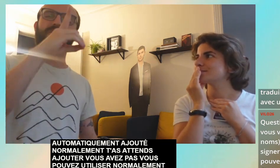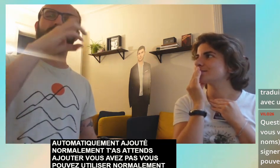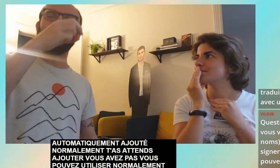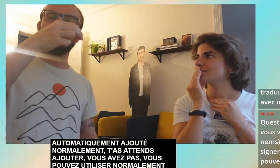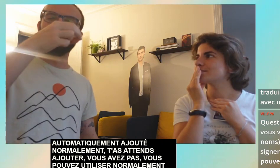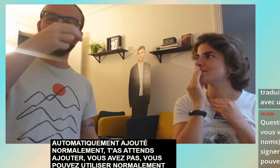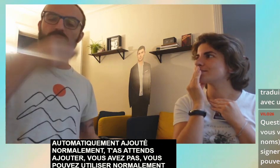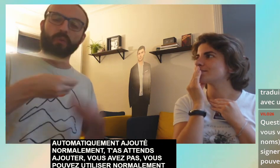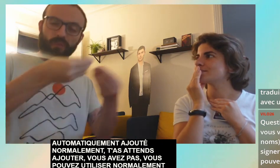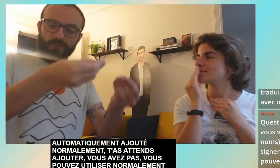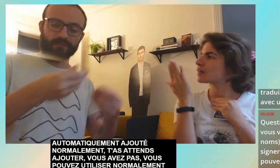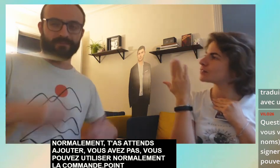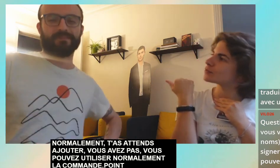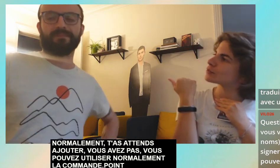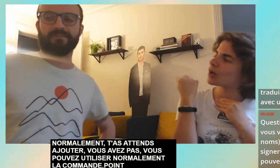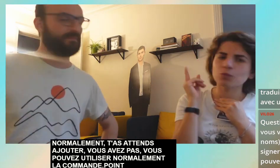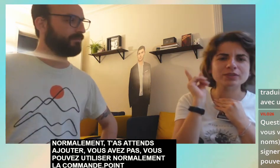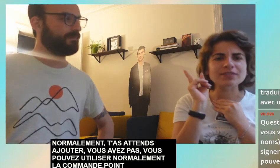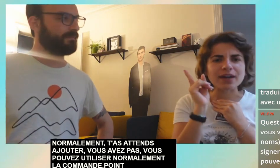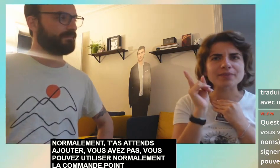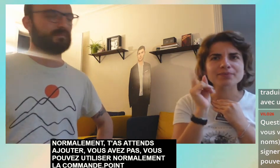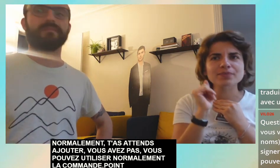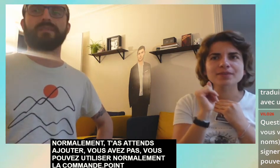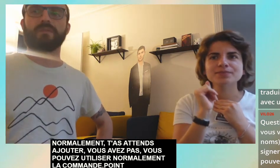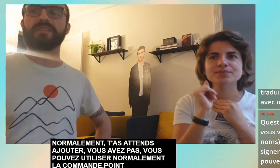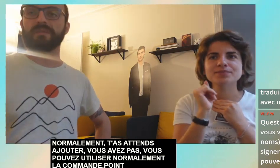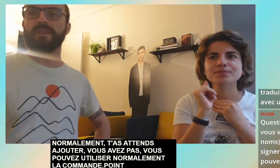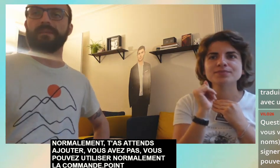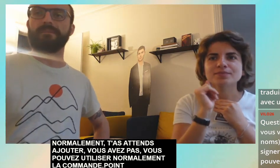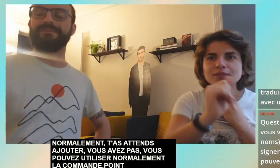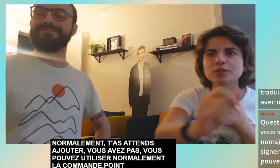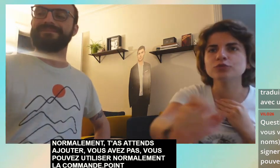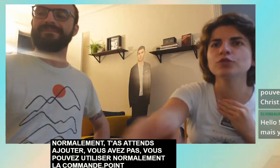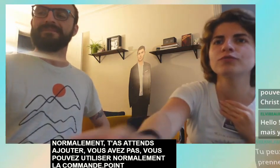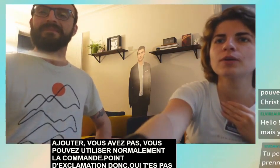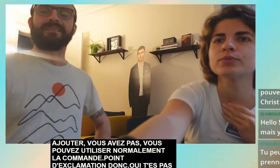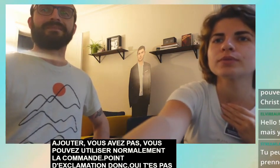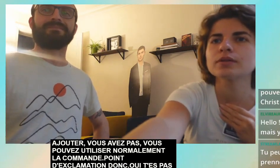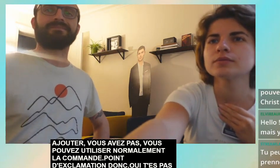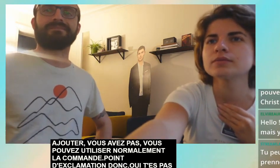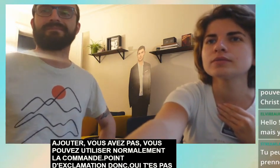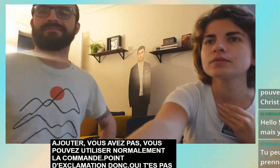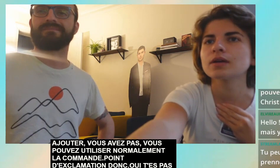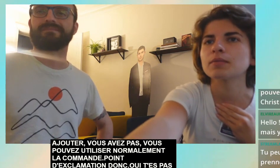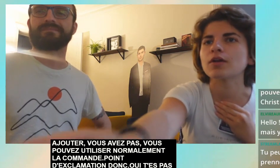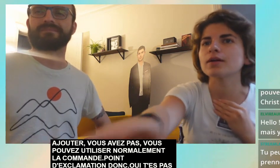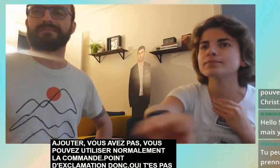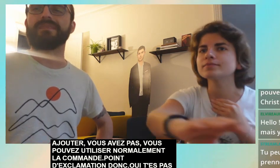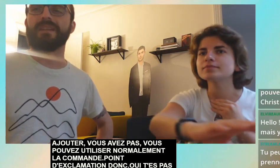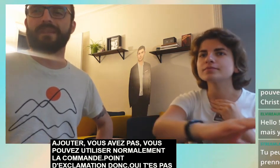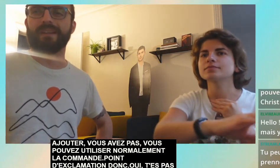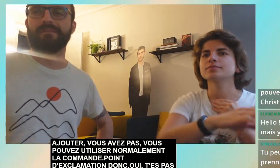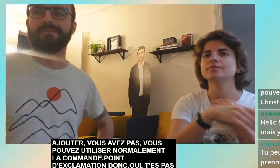d'exclamation don Oui, t'es bien. au singulier. Je le sais. Ah bah voilà. Voilà. C'est